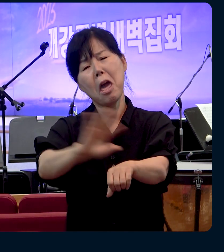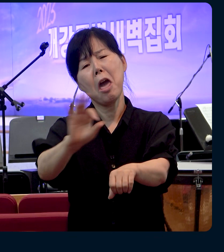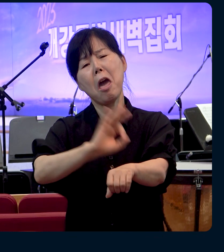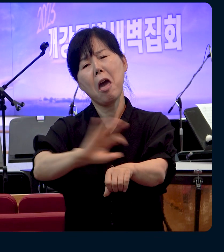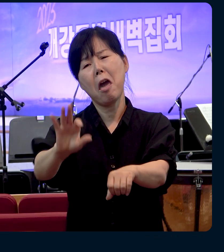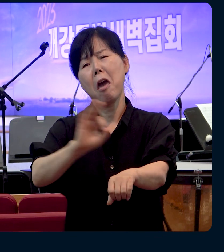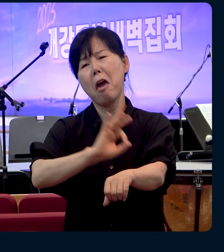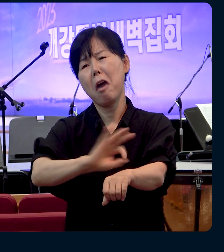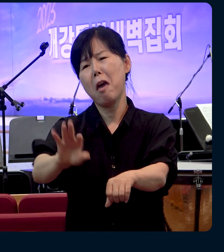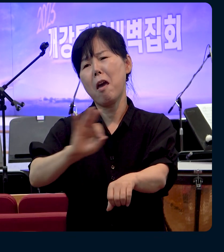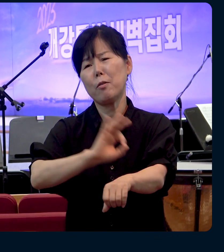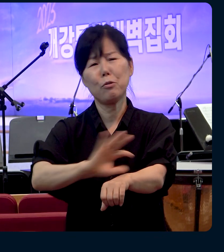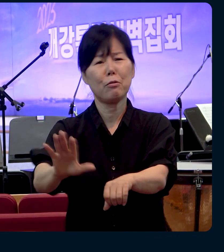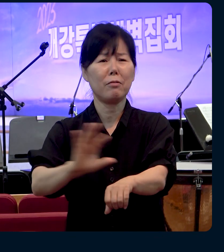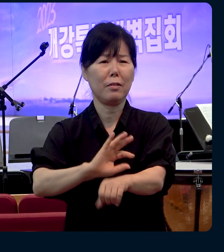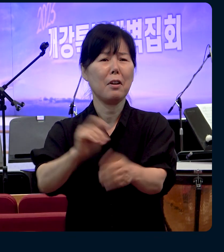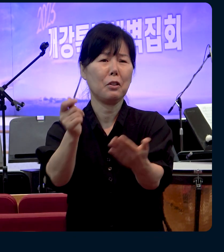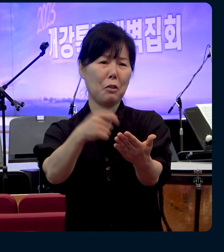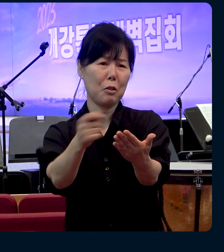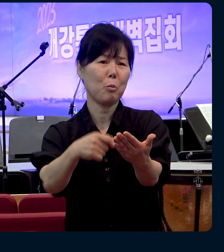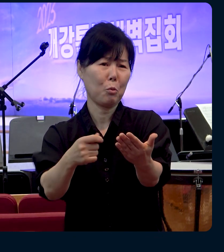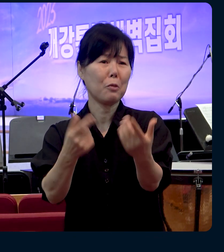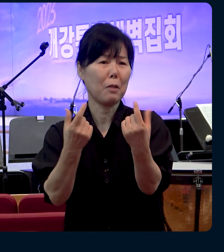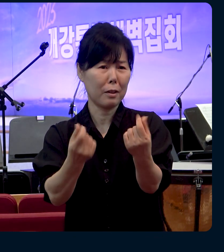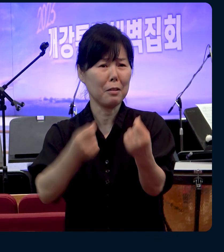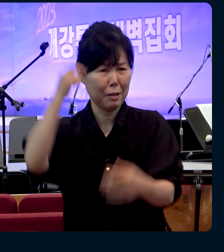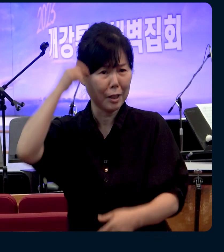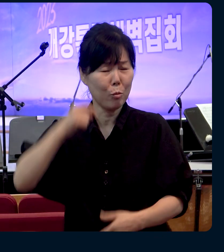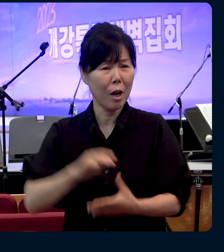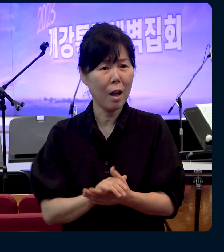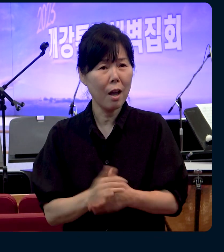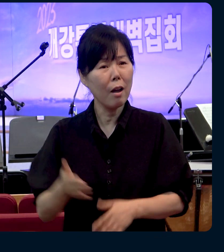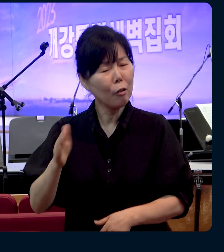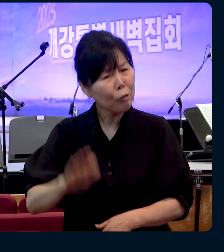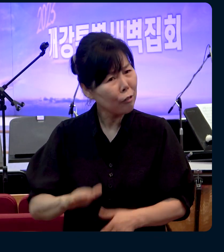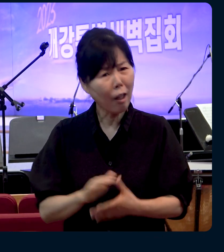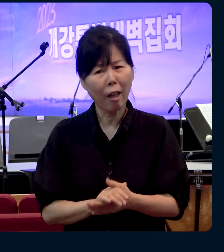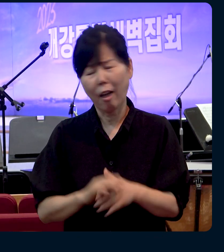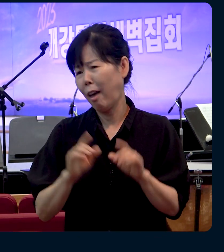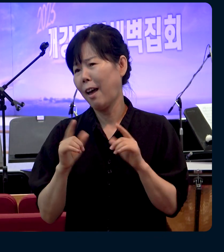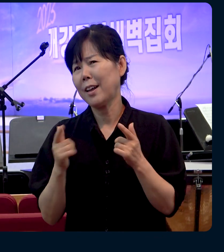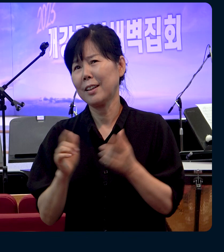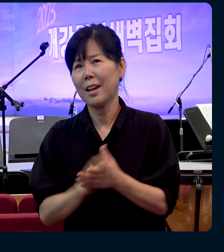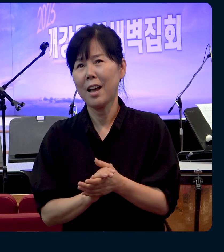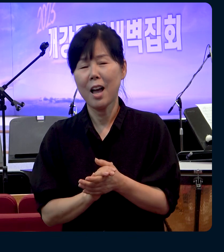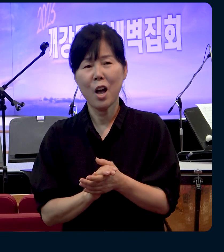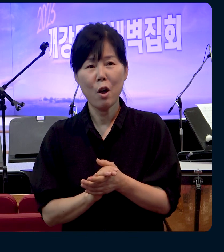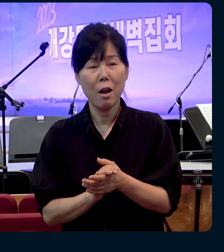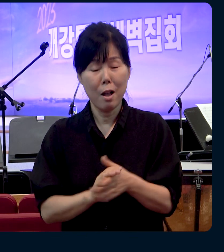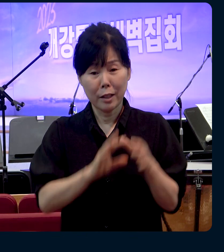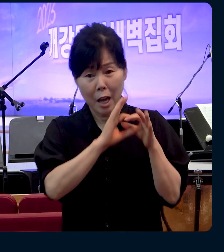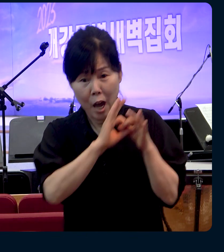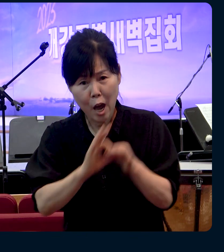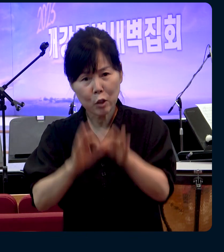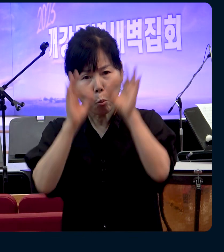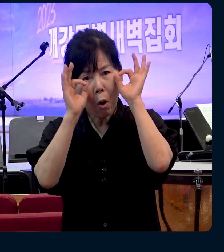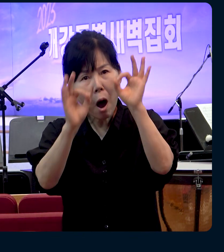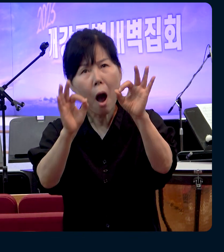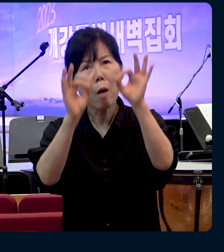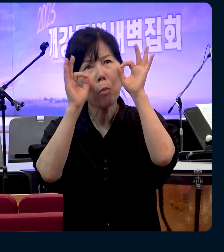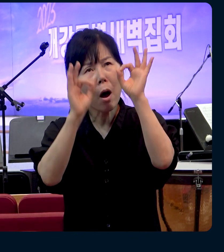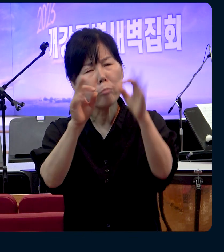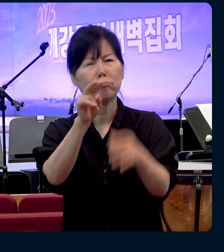드로잉. 정말 대충 그렸어요. 그런데 역시 대가죠. 보면 볼수록 잘